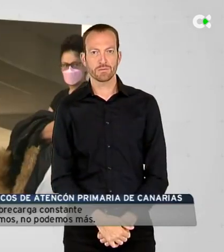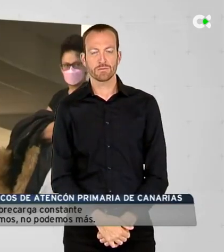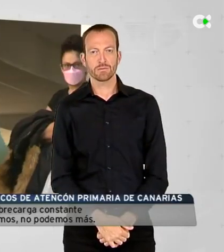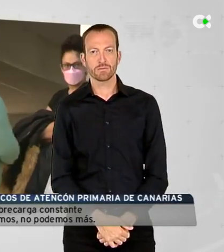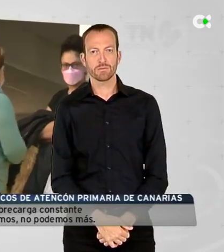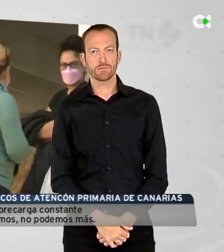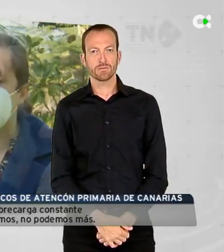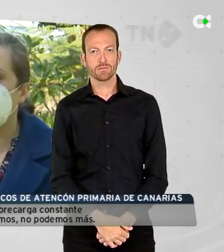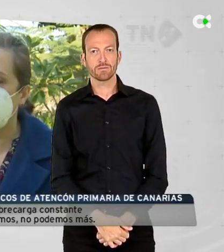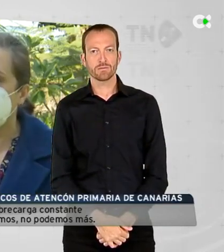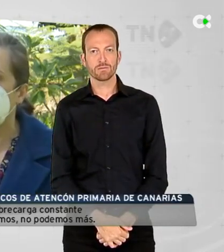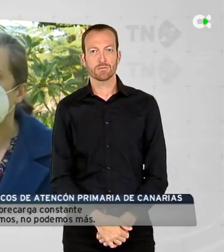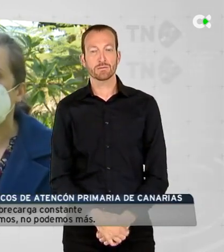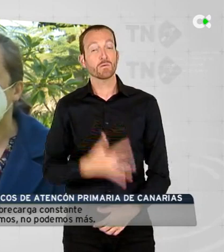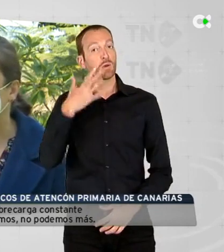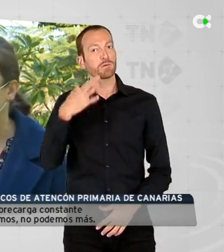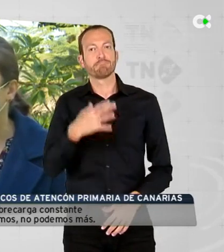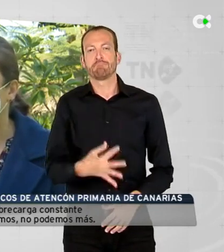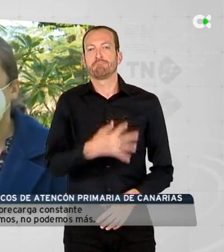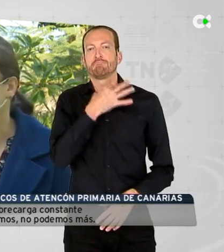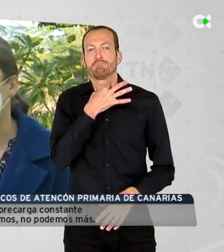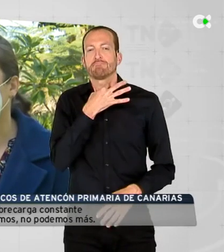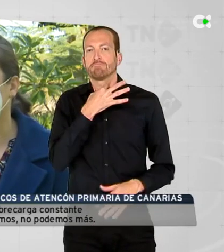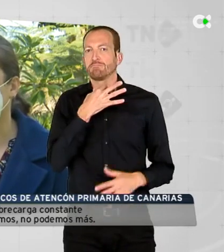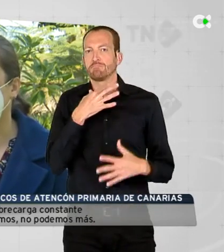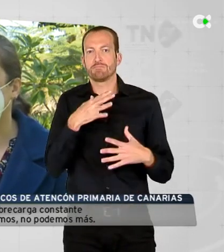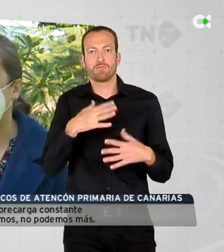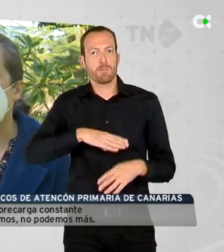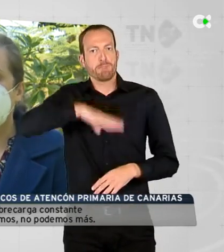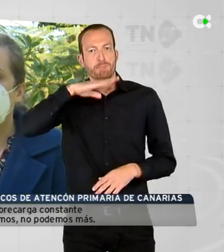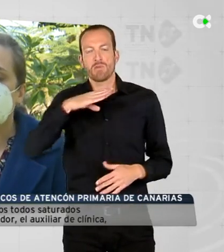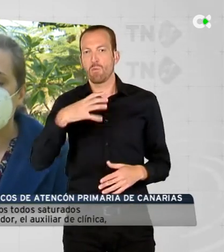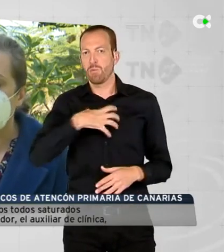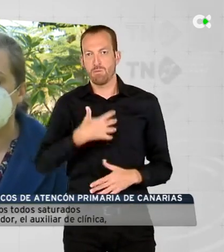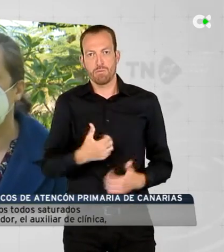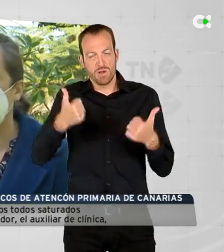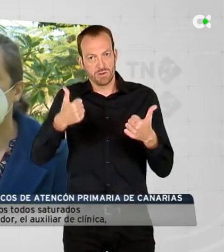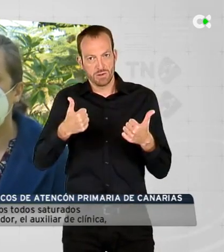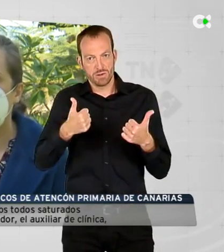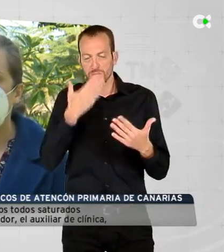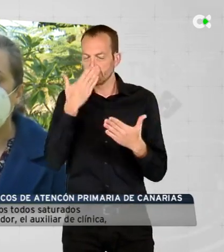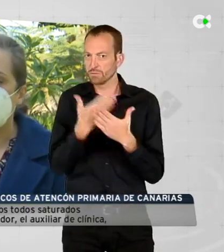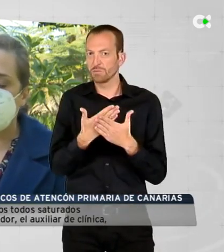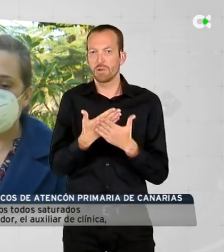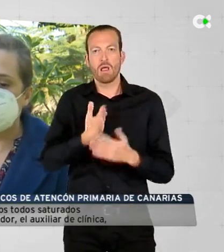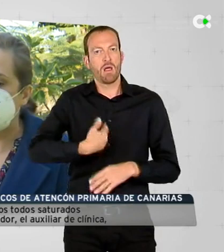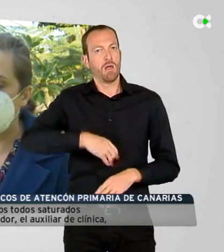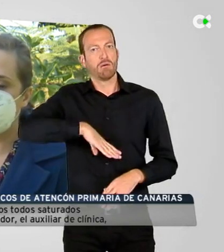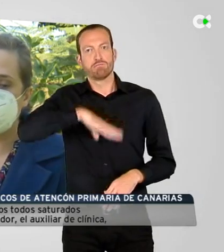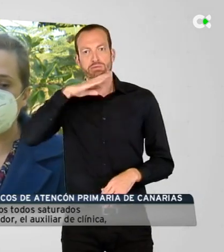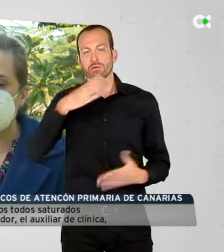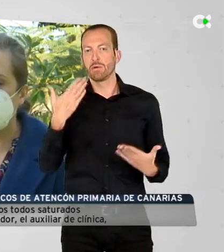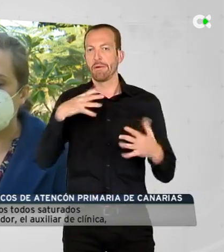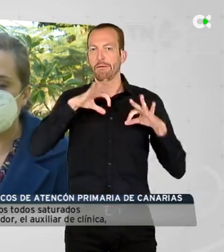Una sobrecarga constante y no podemos no podemos más estamos todos saturados desde el